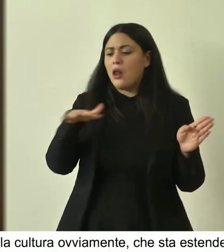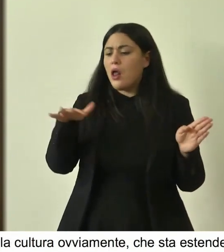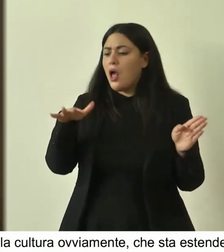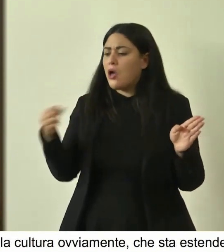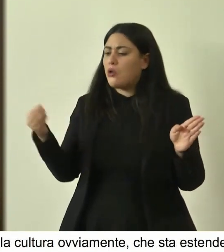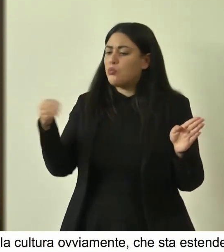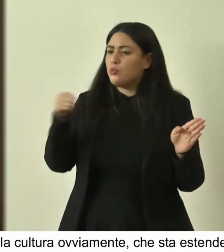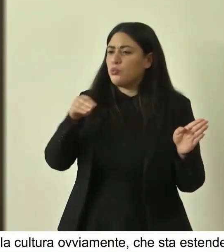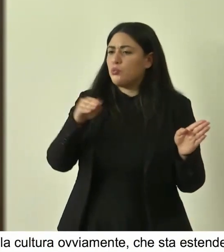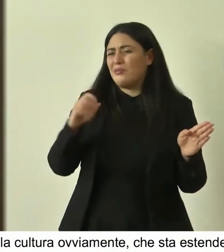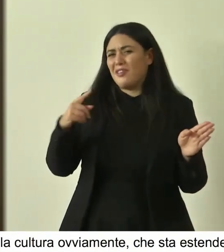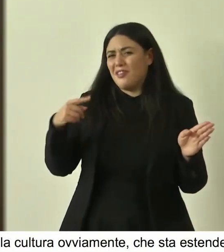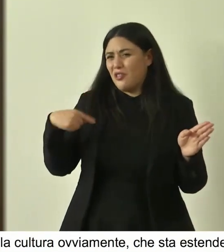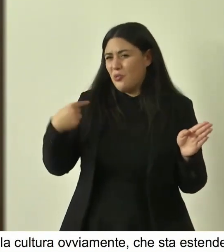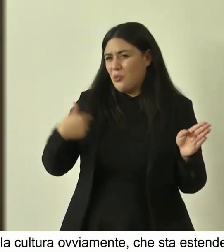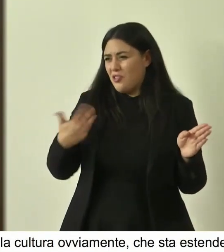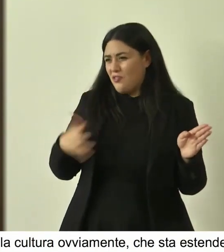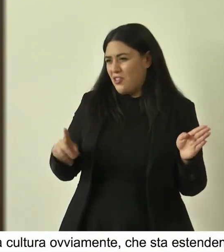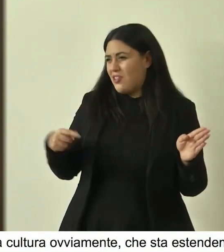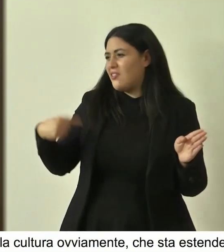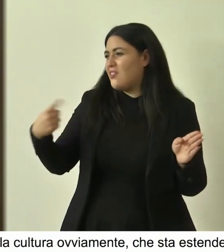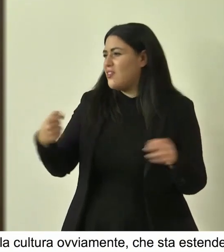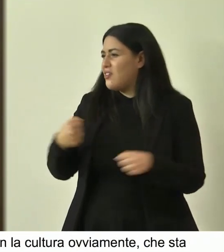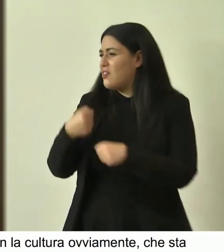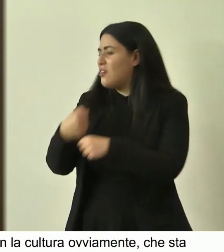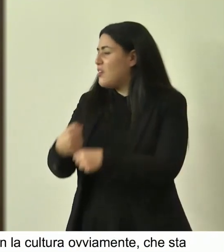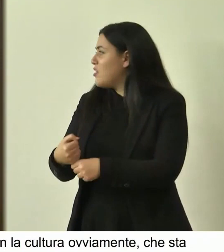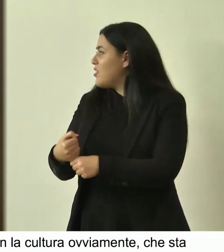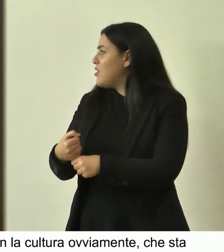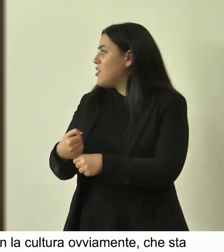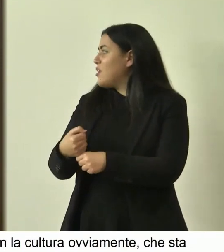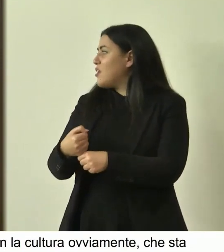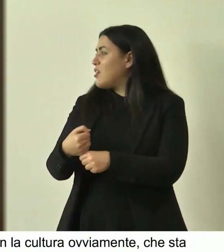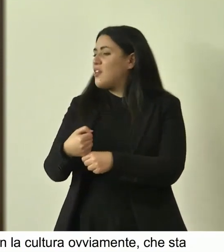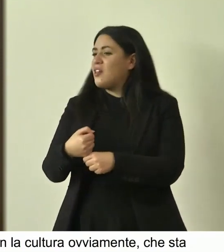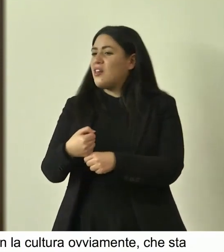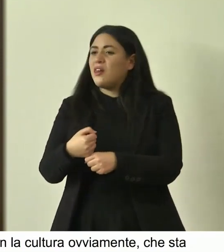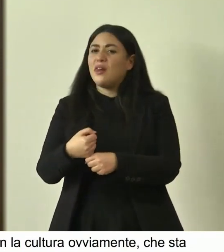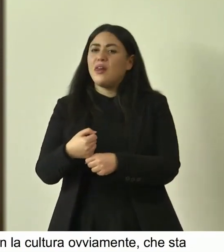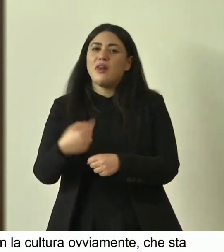Dopo di me parlerà Mino Petrassini, di cui sono un caro amico da